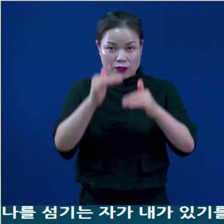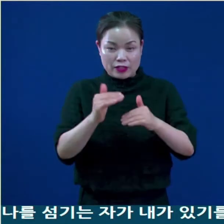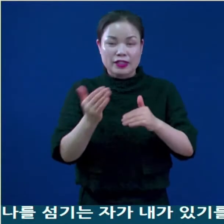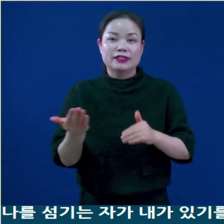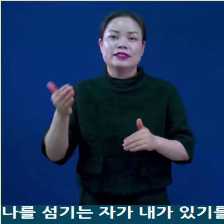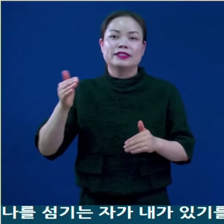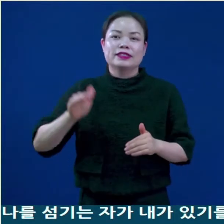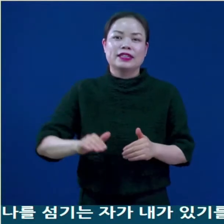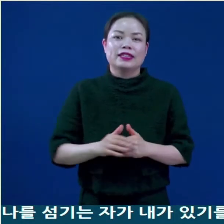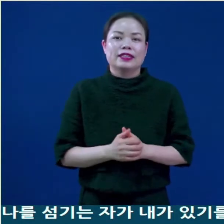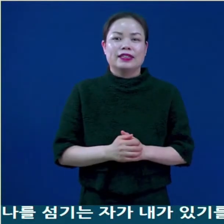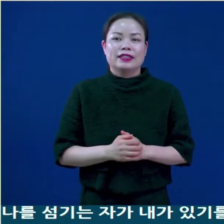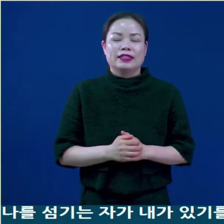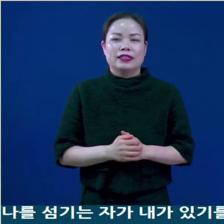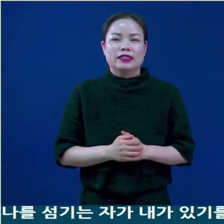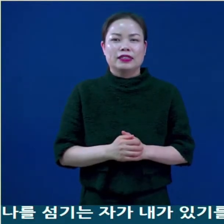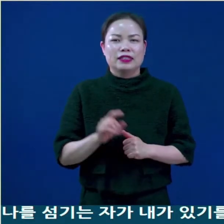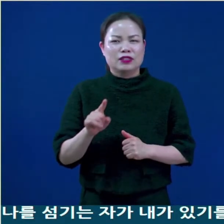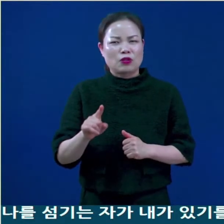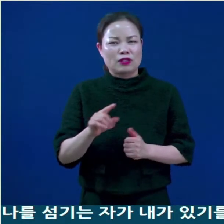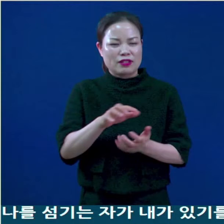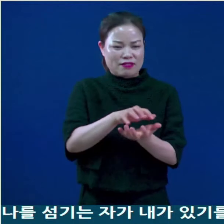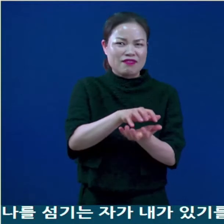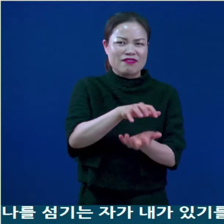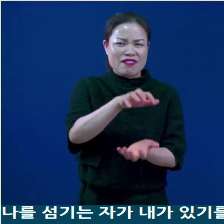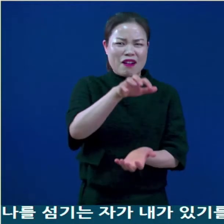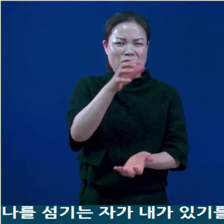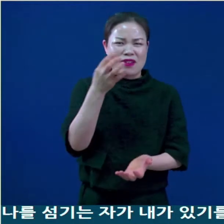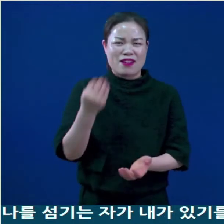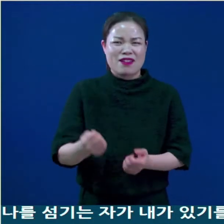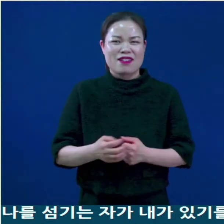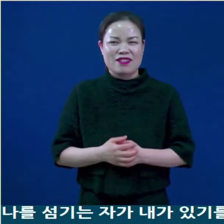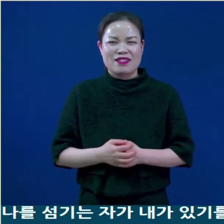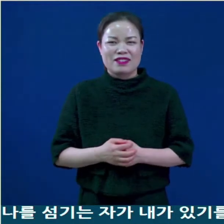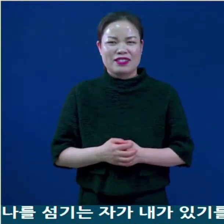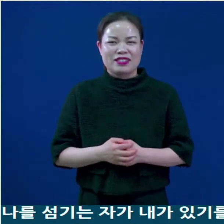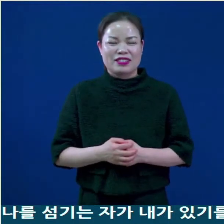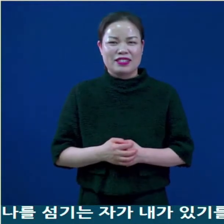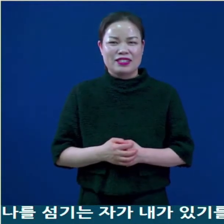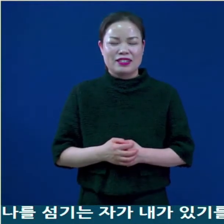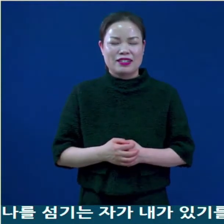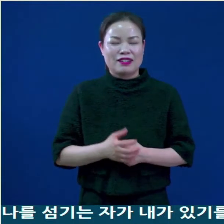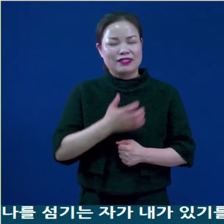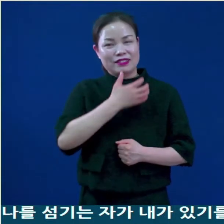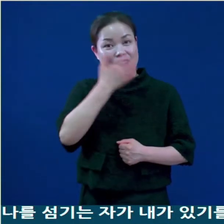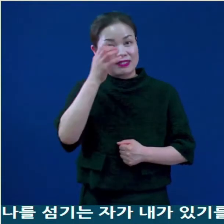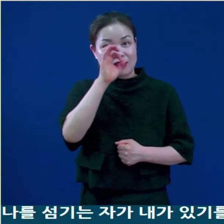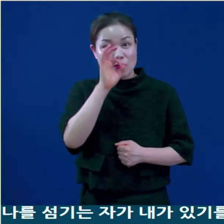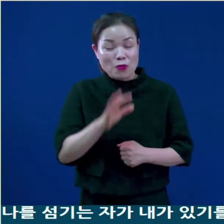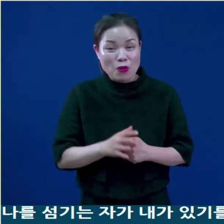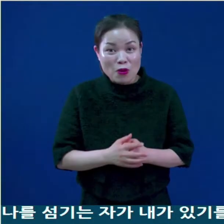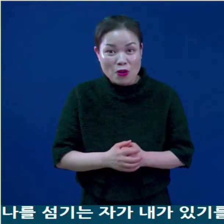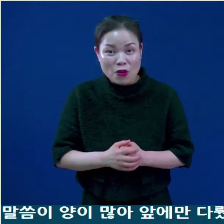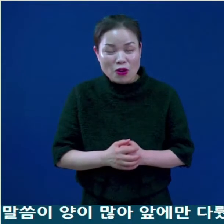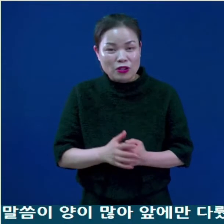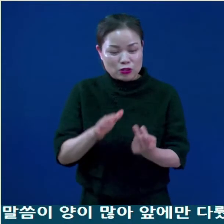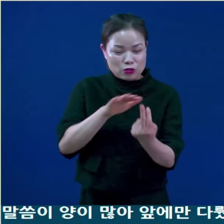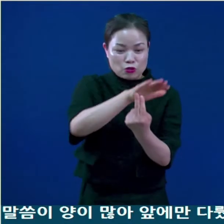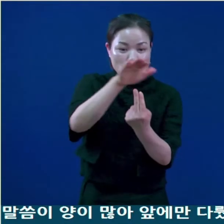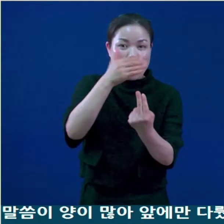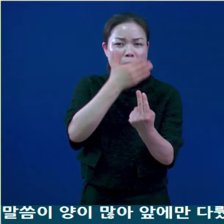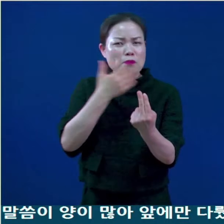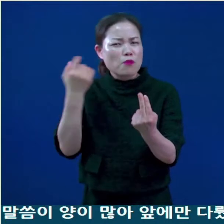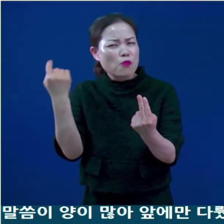예정이었는데 이것도 또 양이 굉장히 많아요. 여러분 상상이 안 가시죠? 이